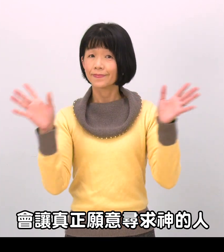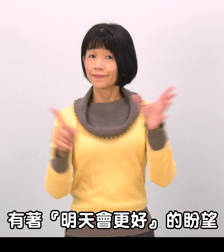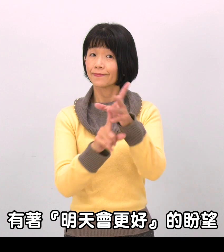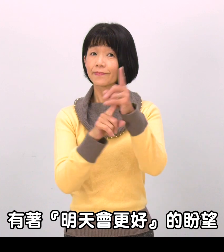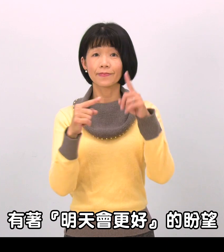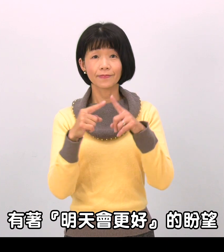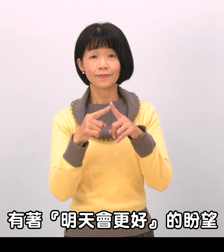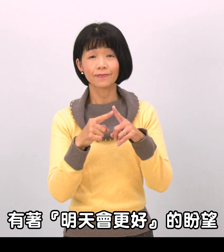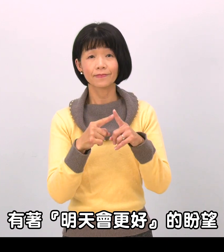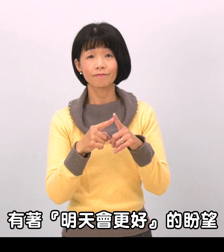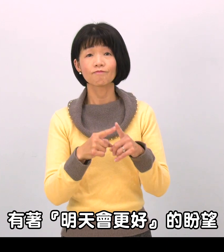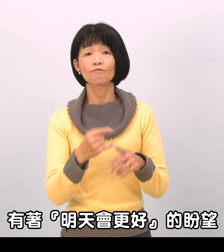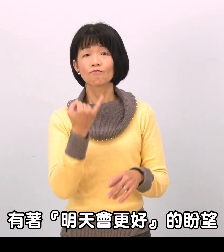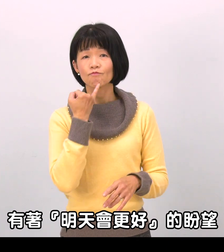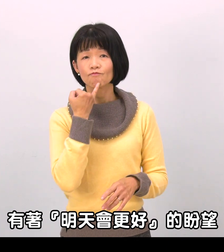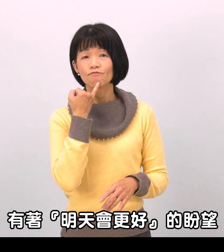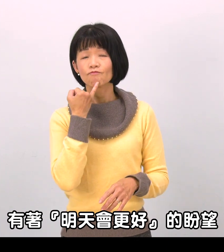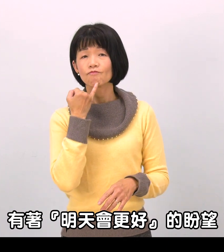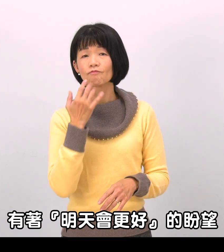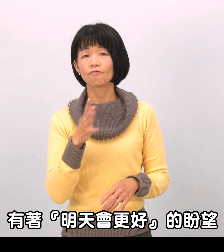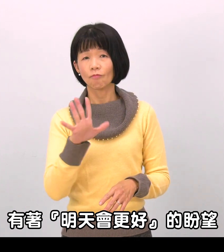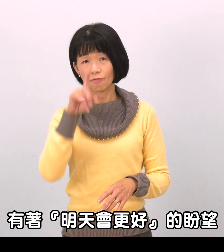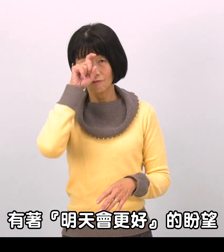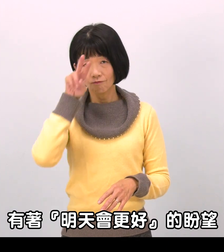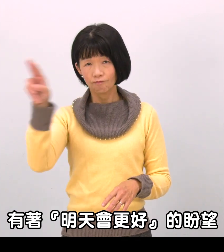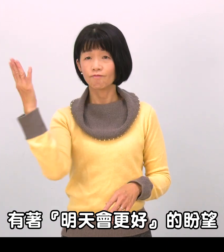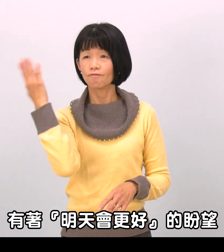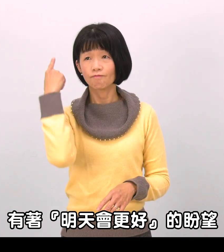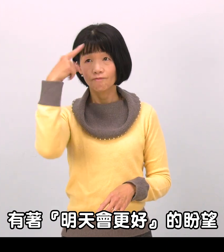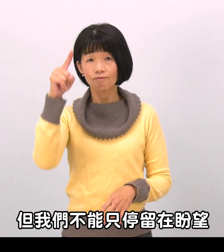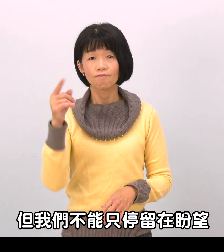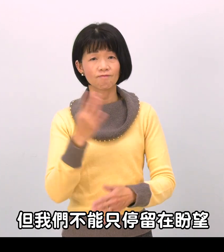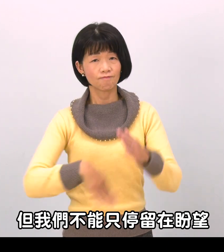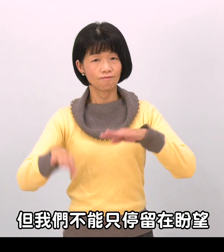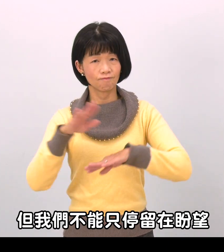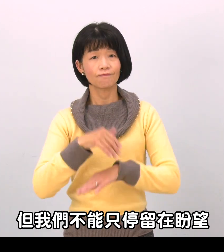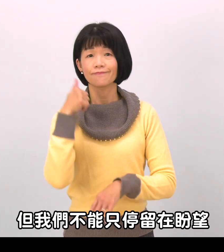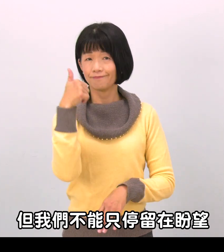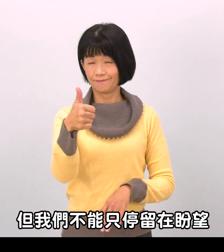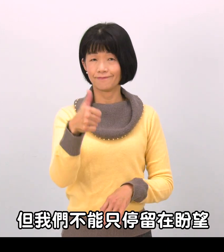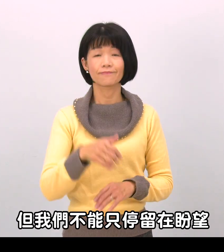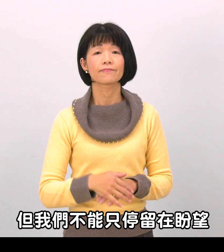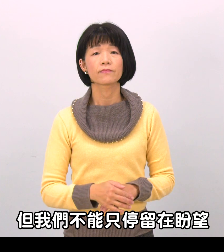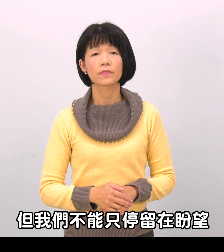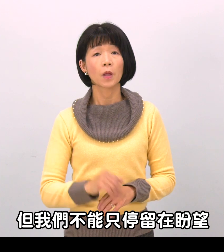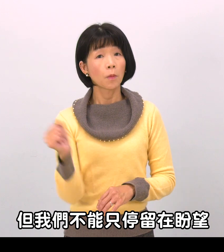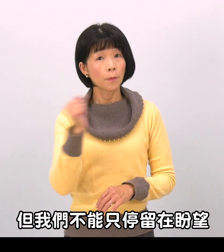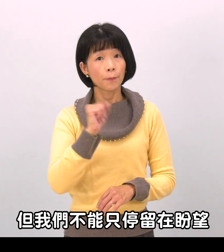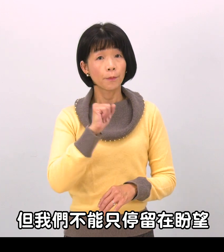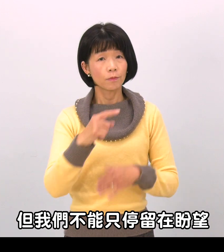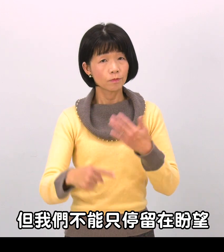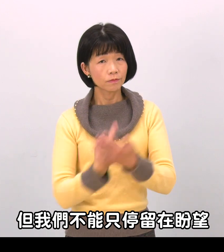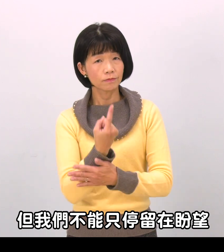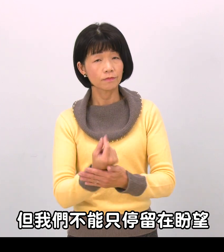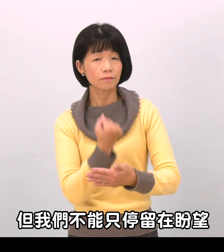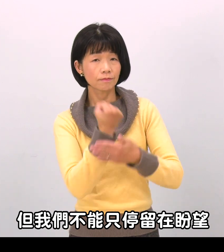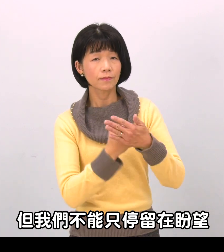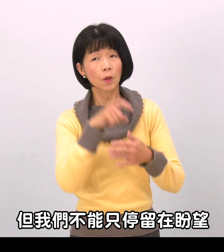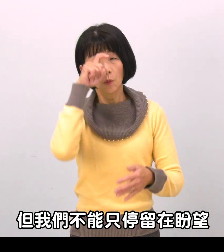有着明天会更好的盼望。但我们不能只停留在盼望，